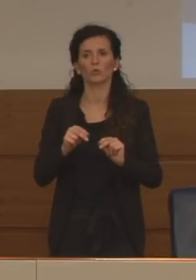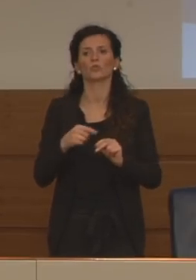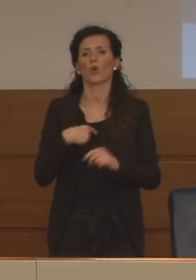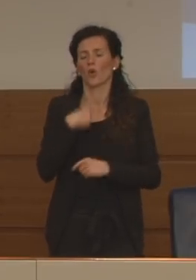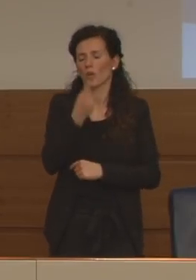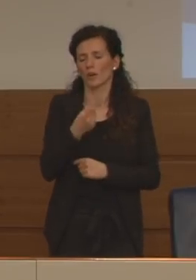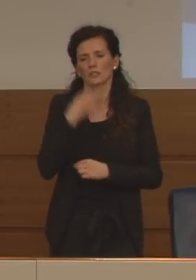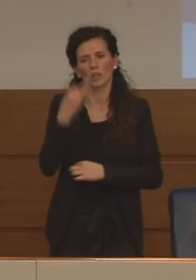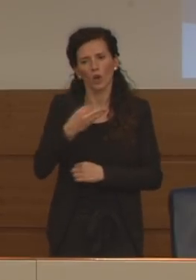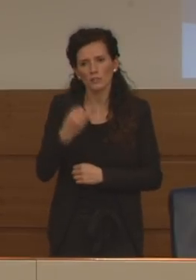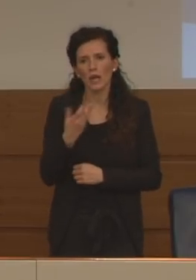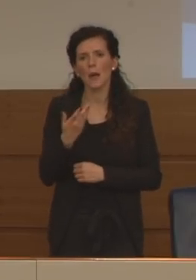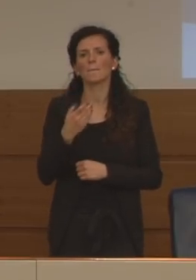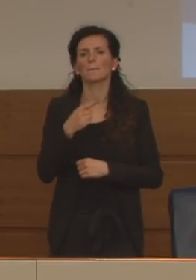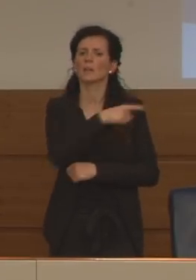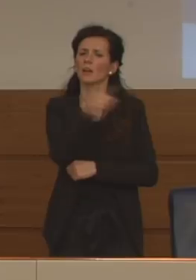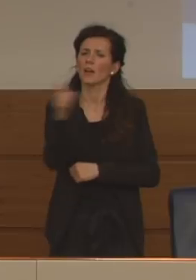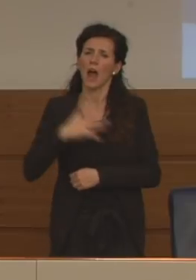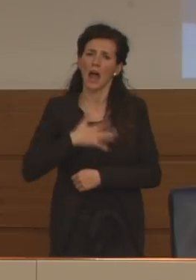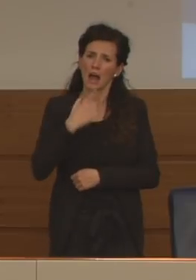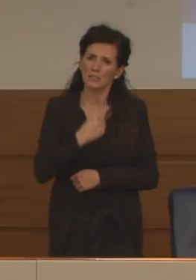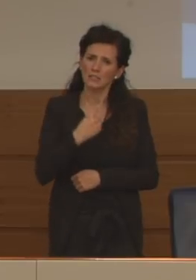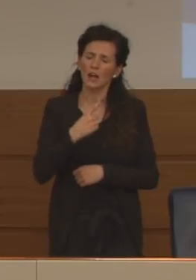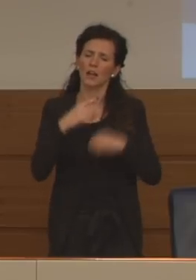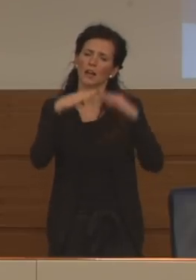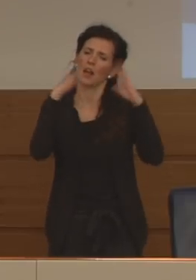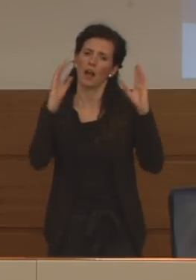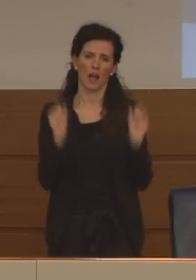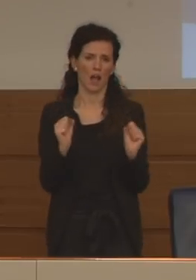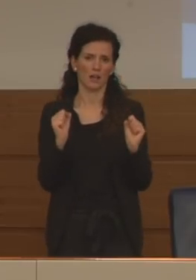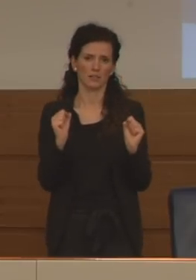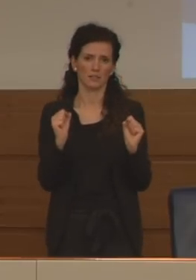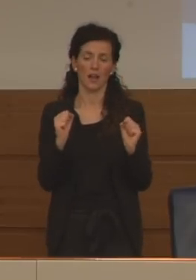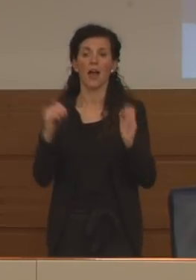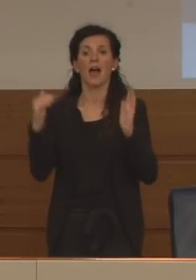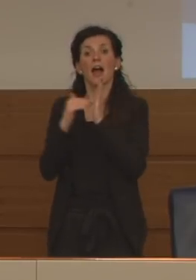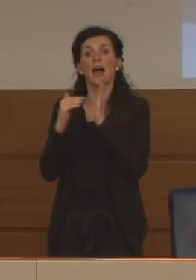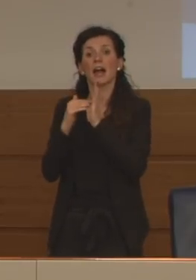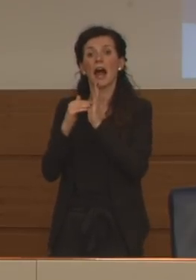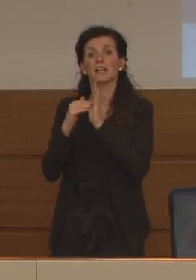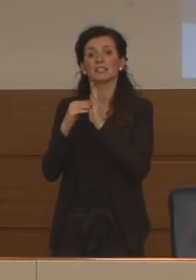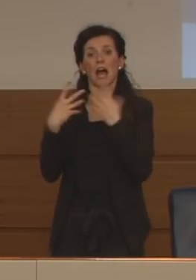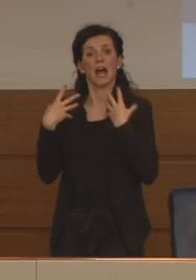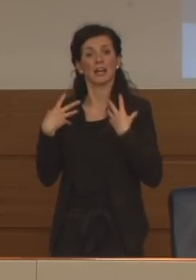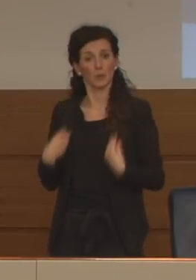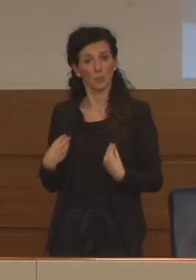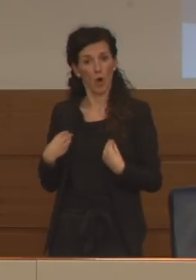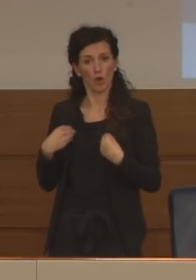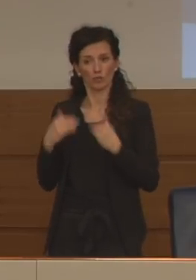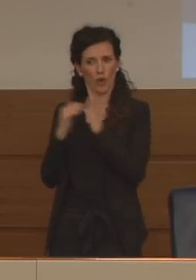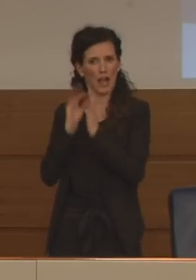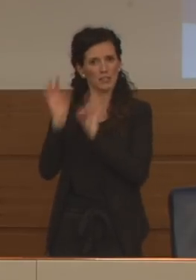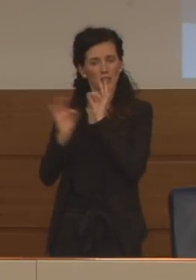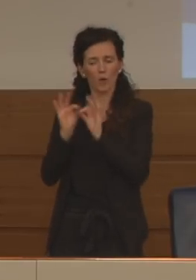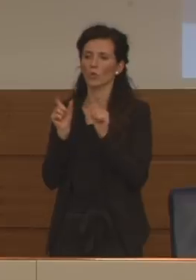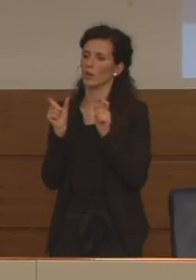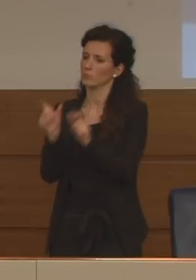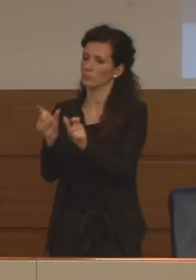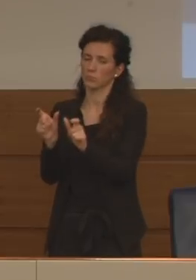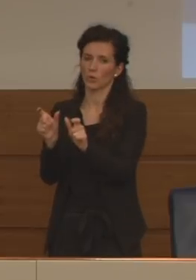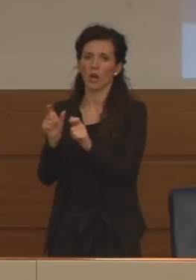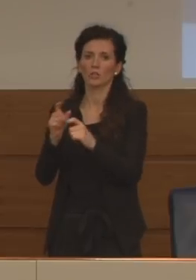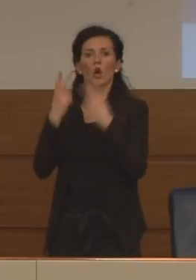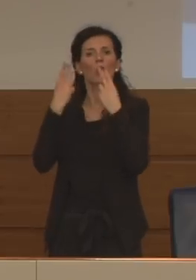soprattutto per gli anziani state a casa abbiamo bloccato le case di riposo proibito le visite è una cosa drammatica